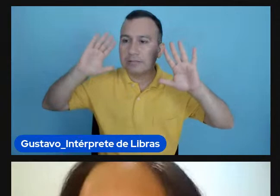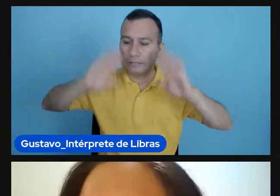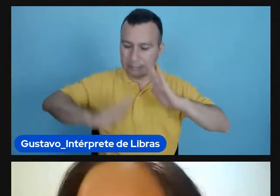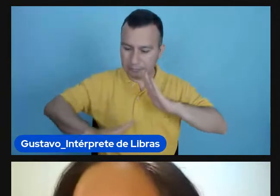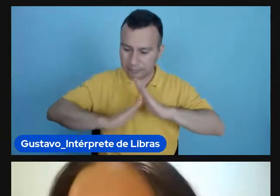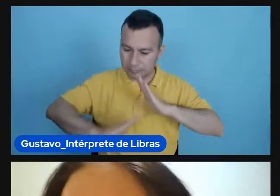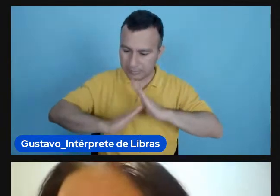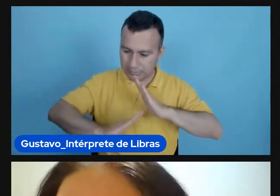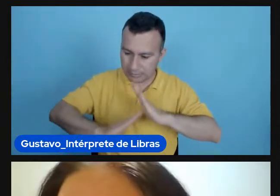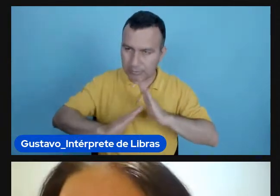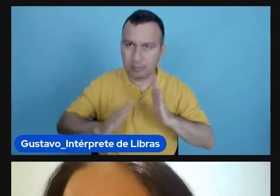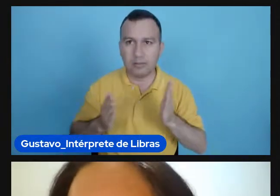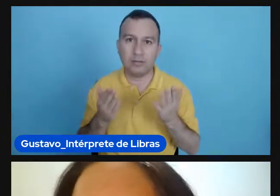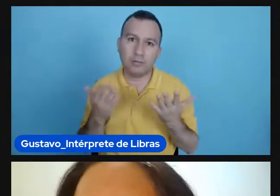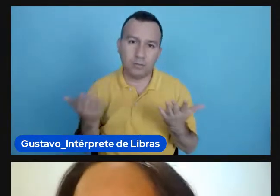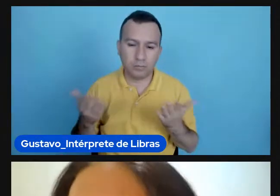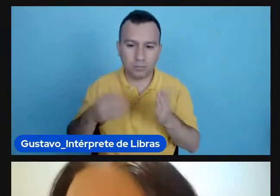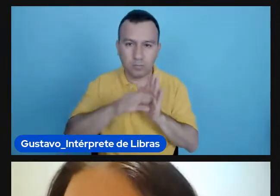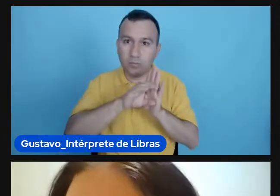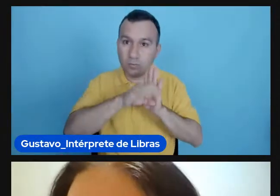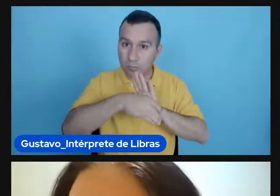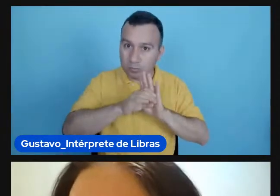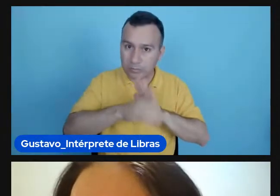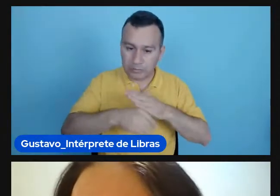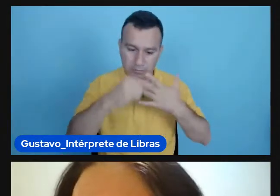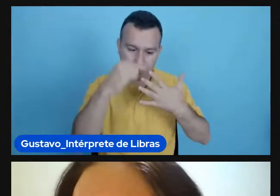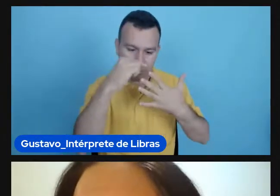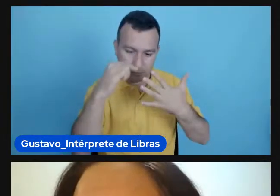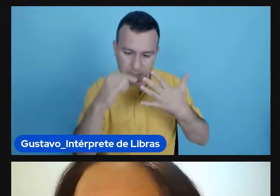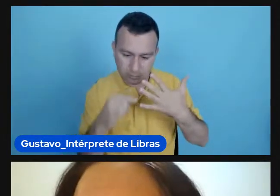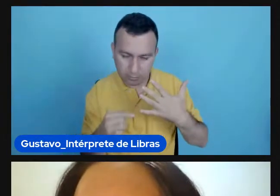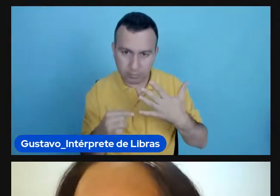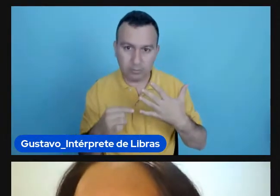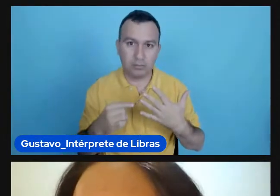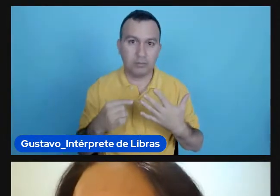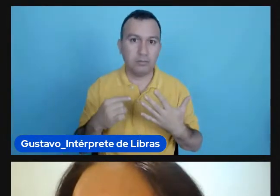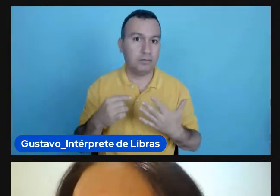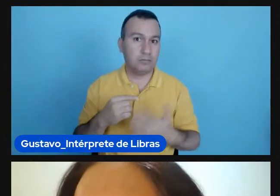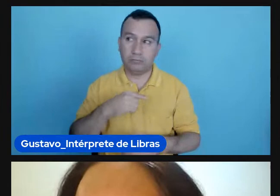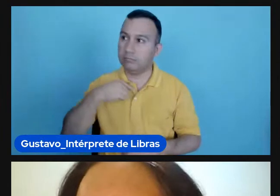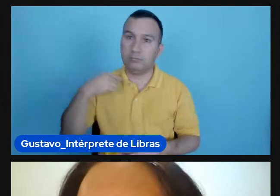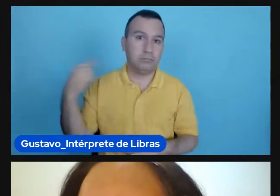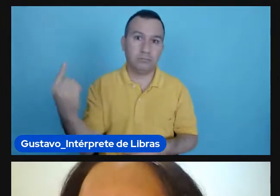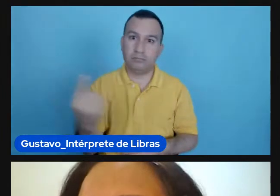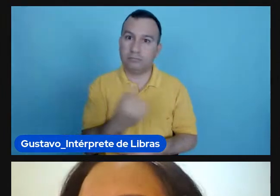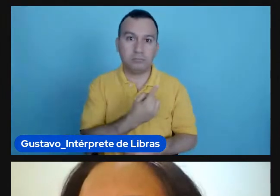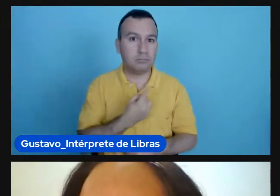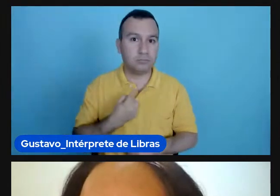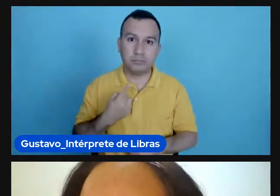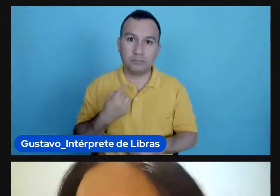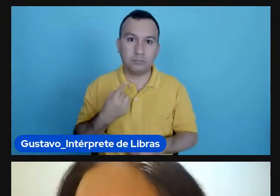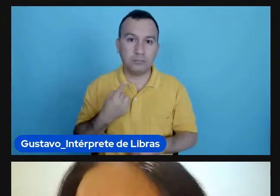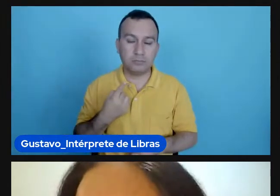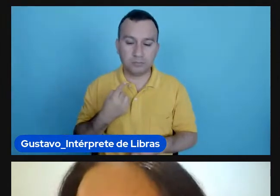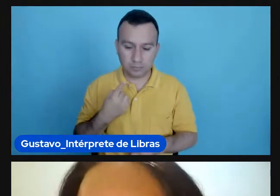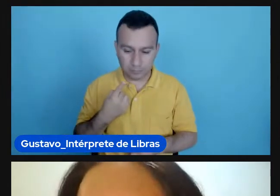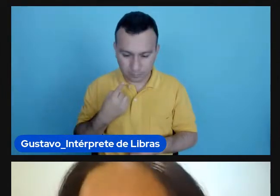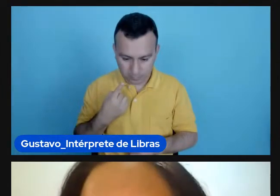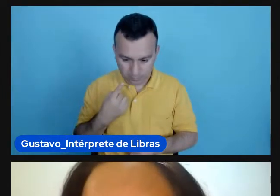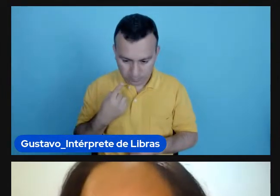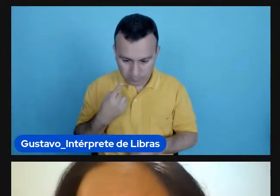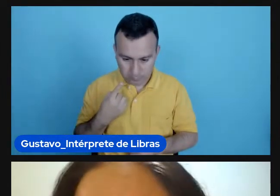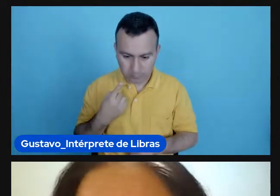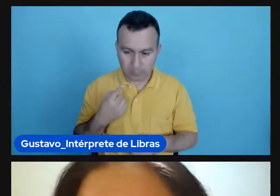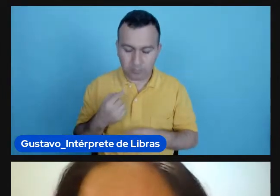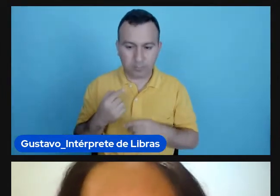encontradas pelas pessoas, todos nós, pessoas, particularmente pelas pessoas que